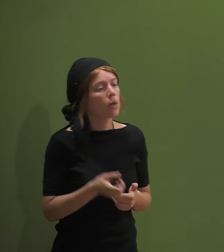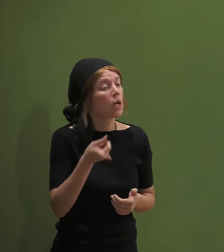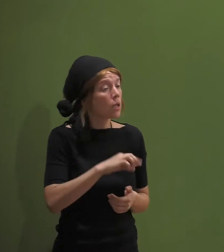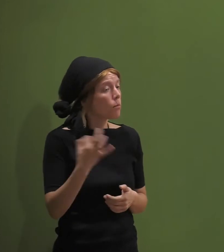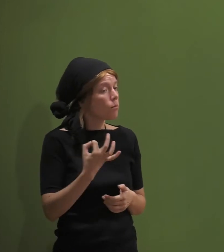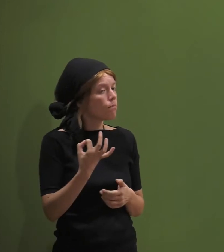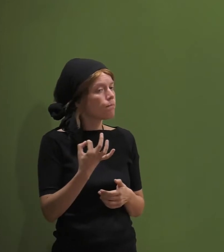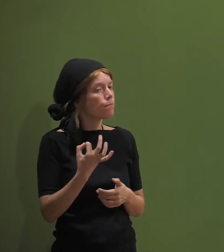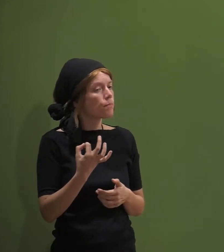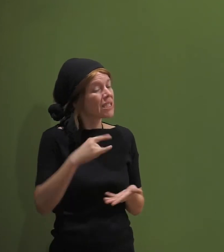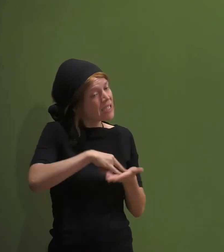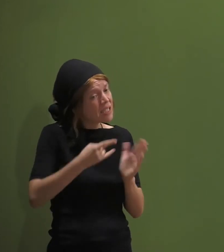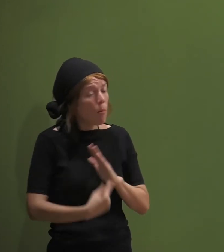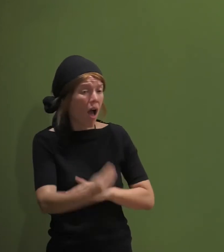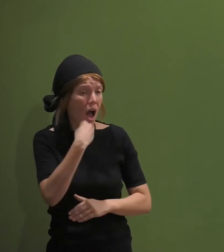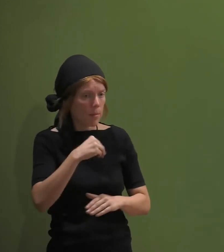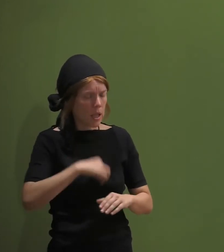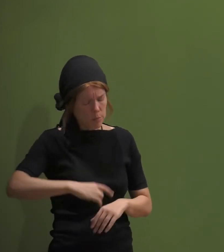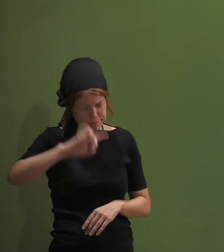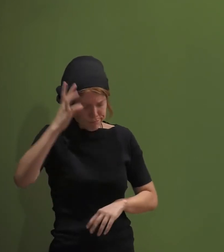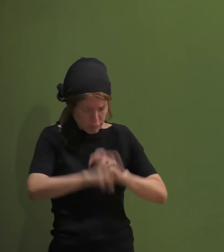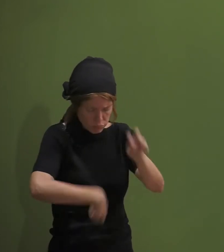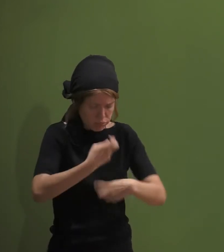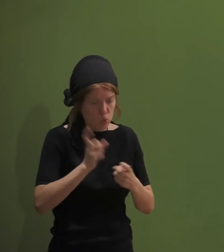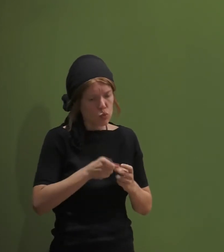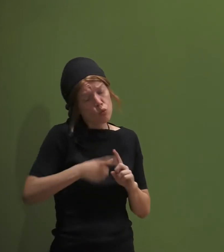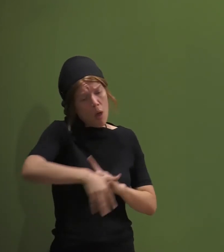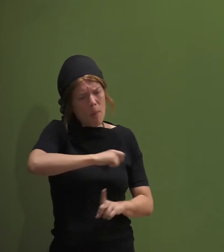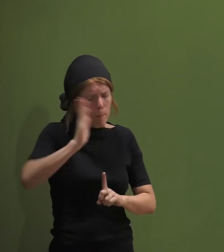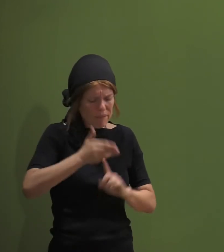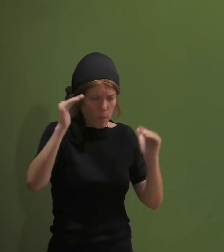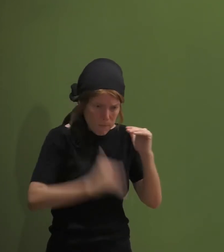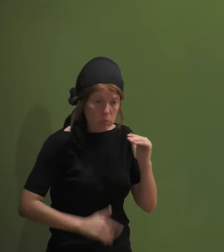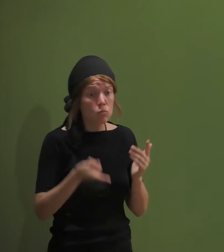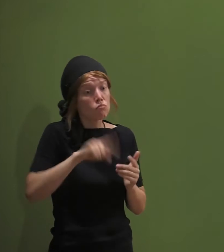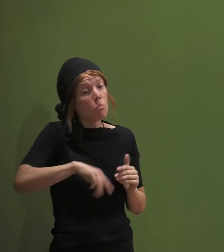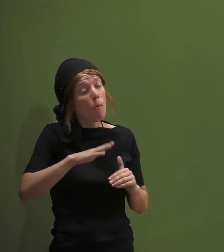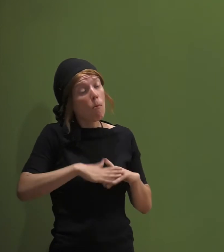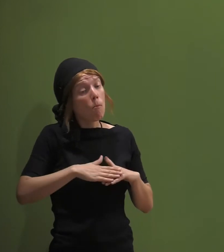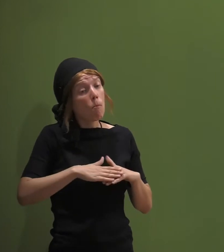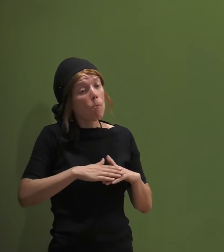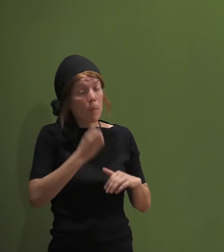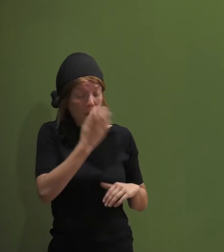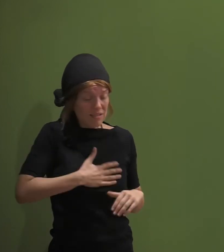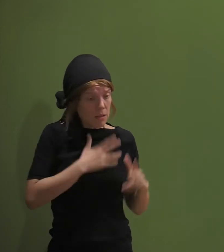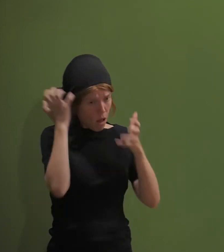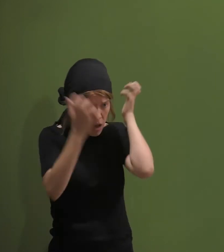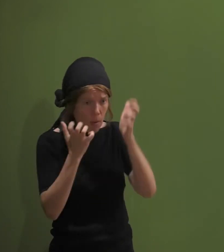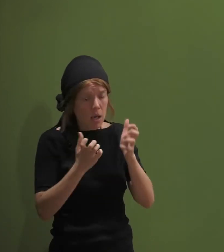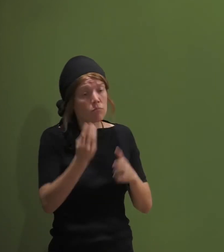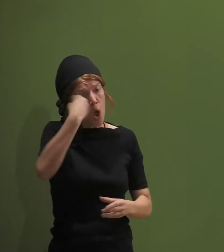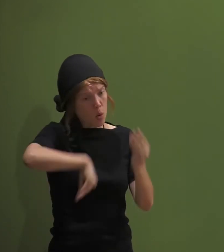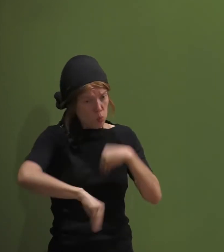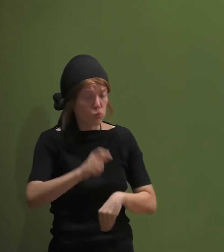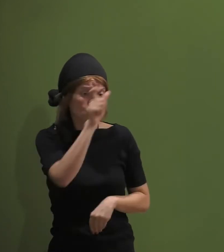bien reinventar los sistemas alimentarios, no solo para reducir los impactos ambientales, sino también para mejorar el bienestar animal y la nutrición